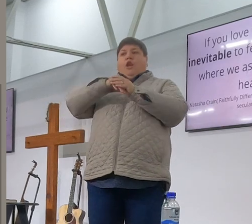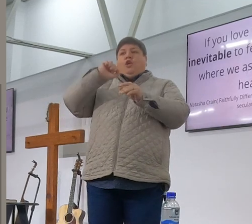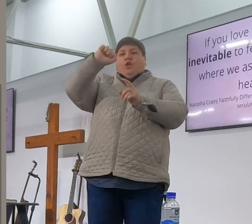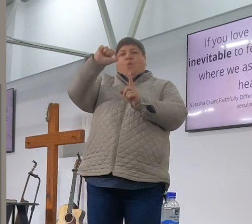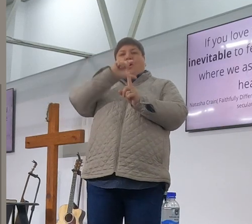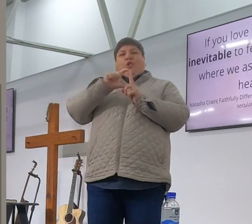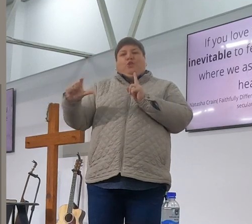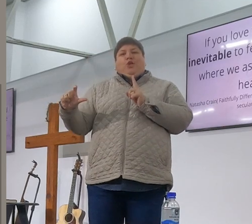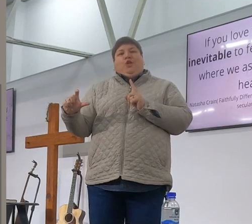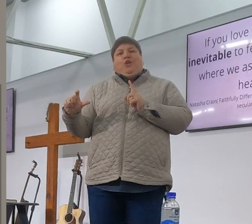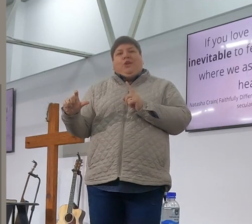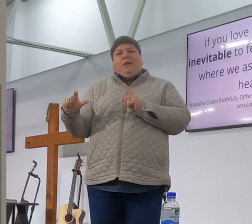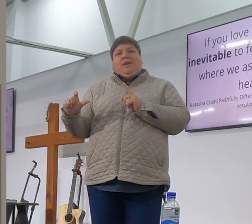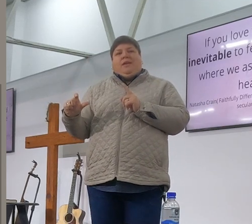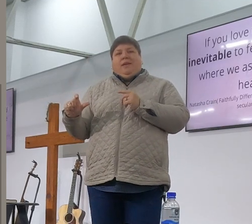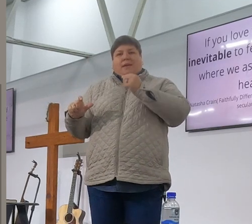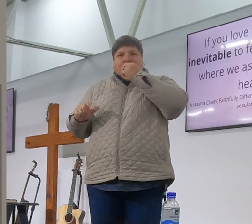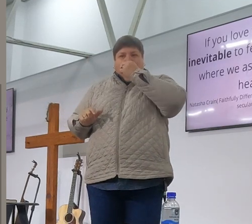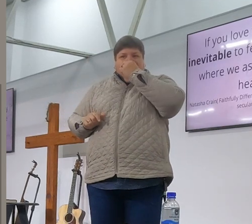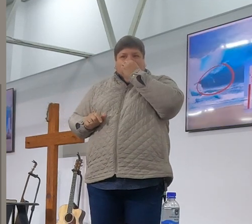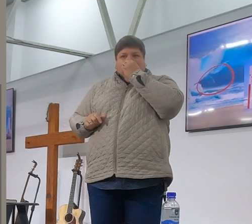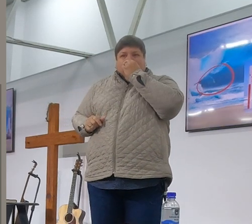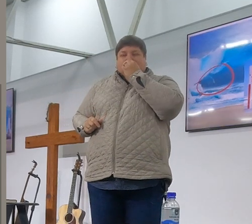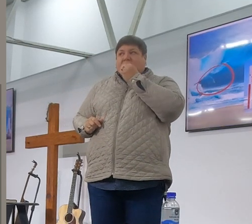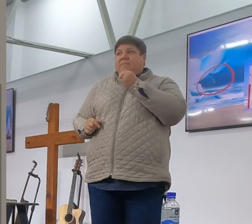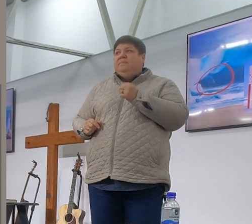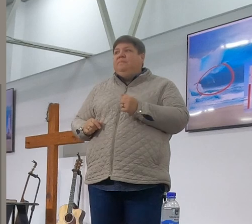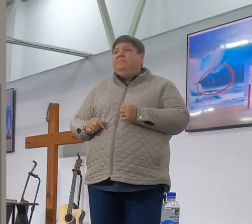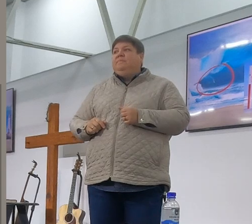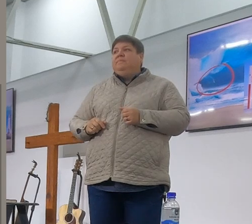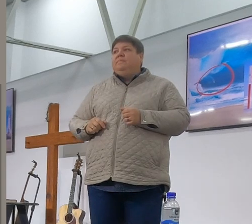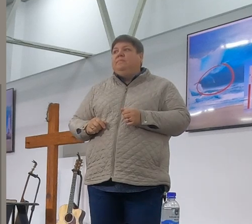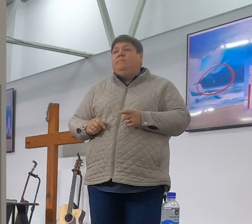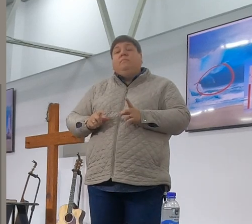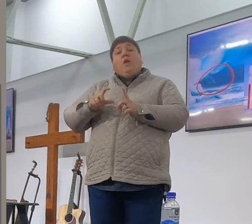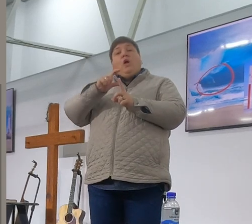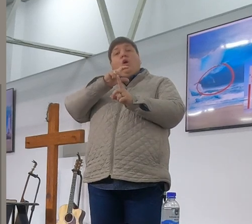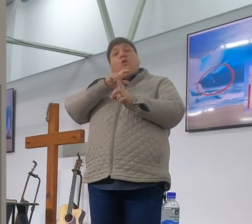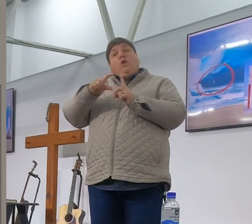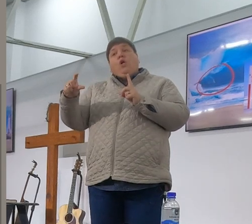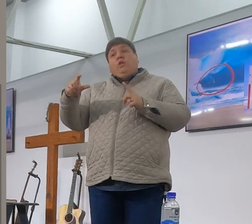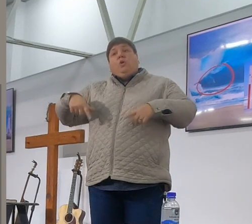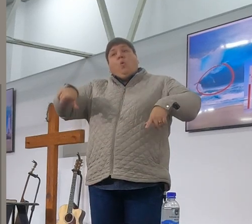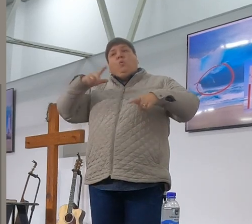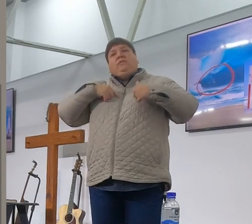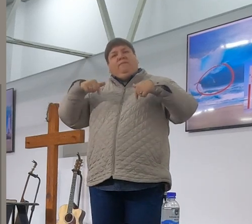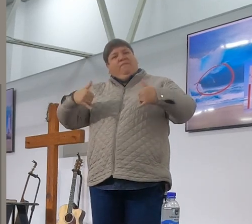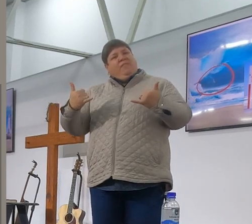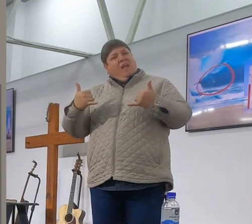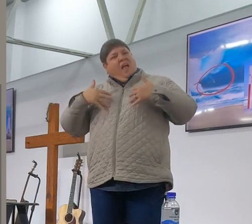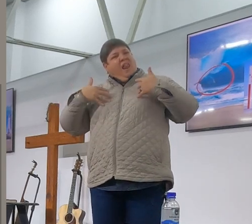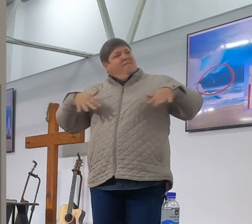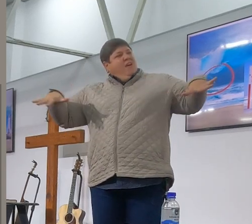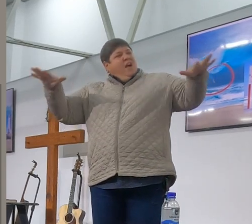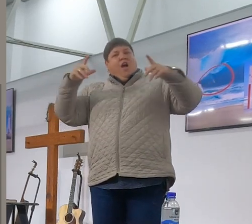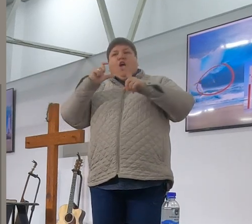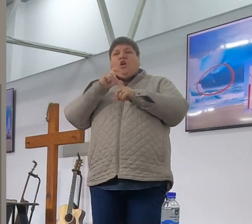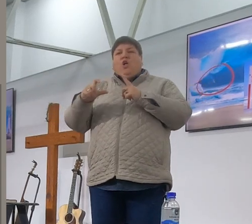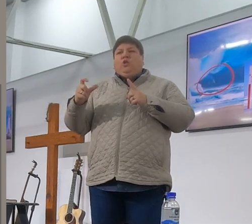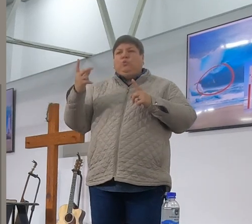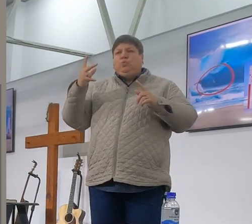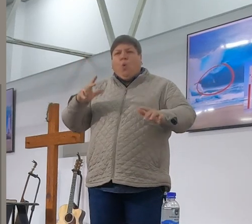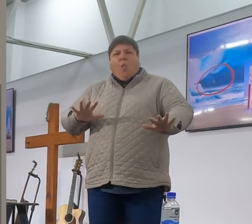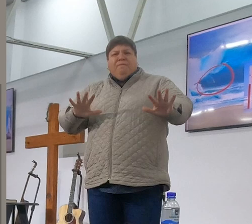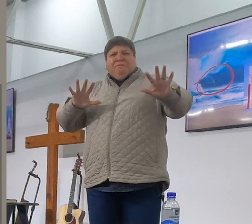a culture are headed. In die kultuur waarin ons nou is, is soos 'n groot